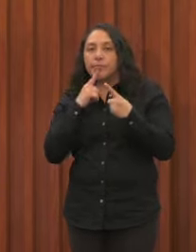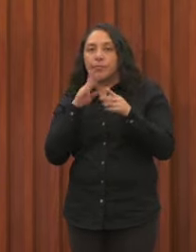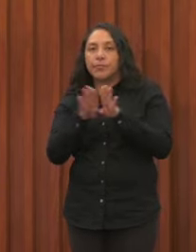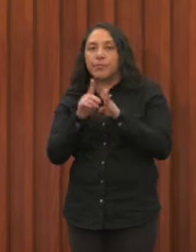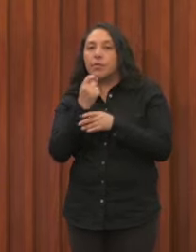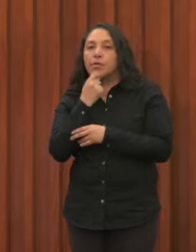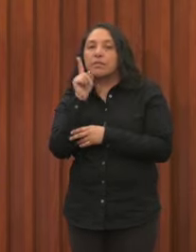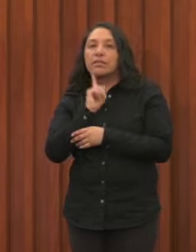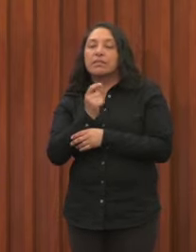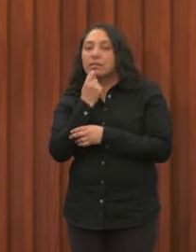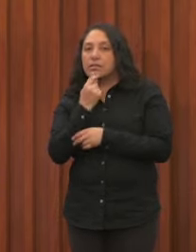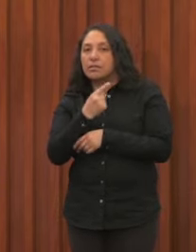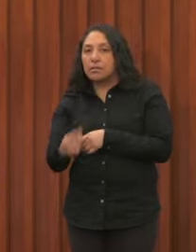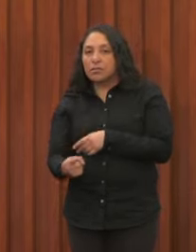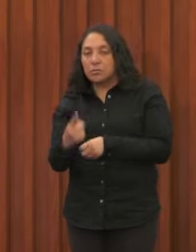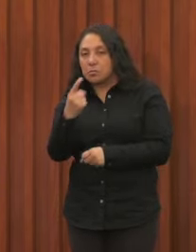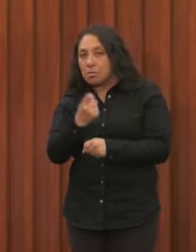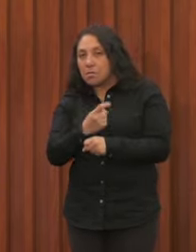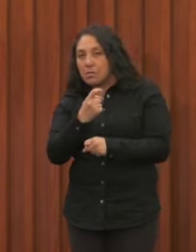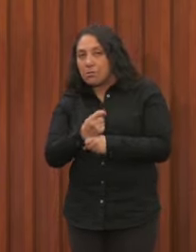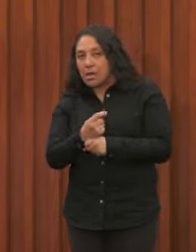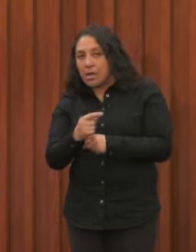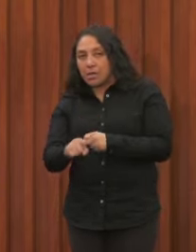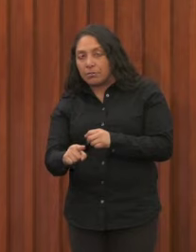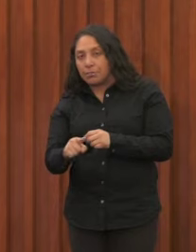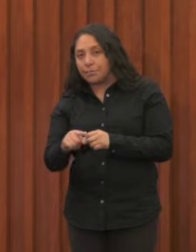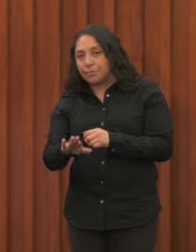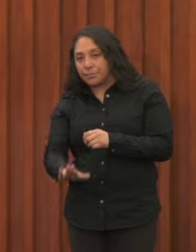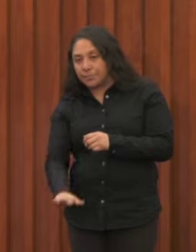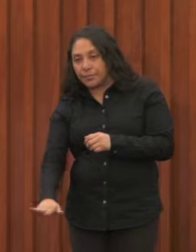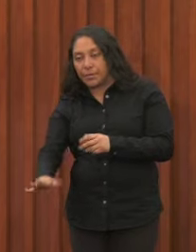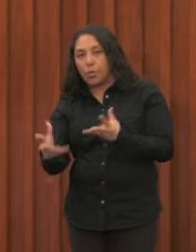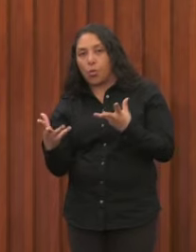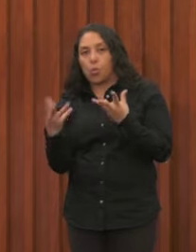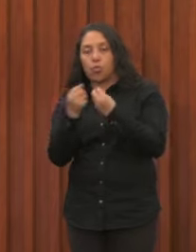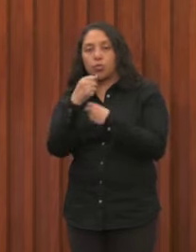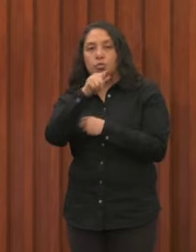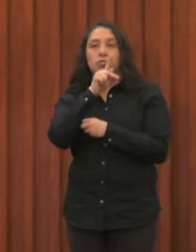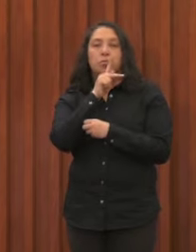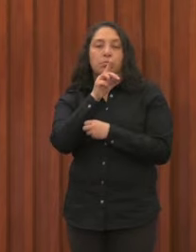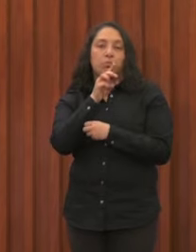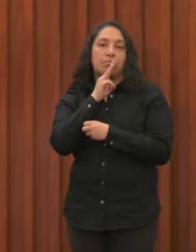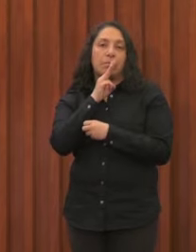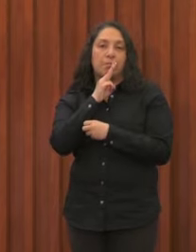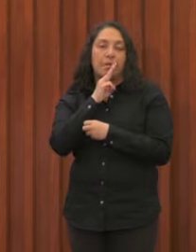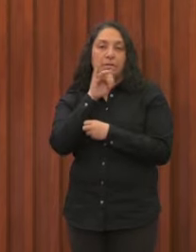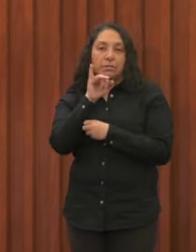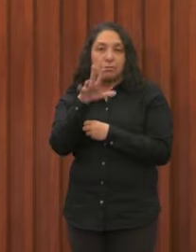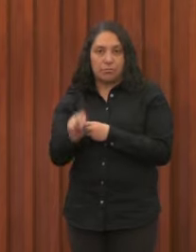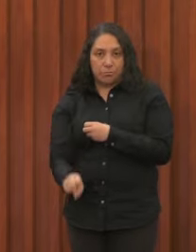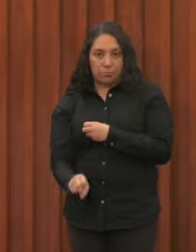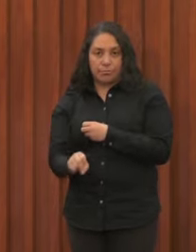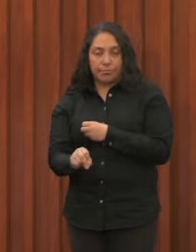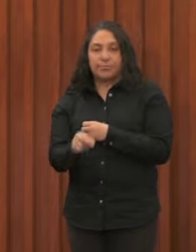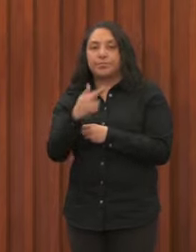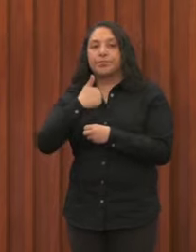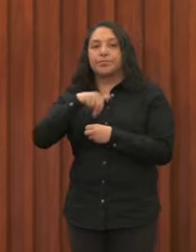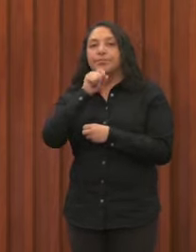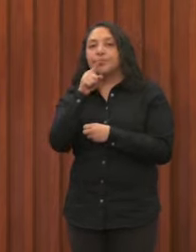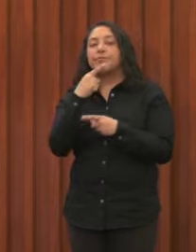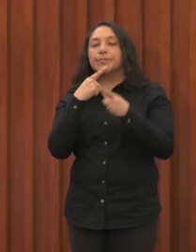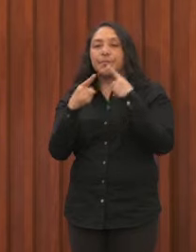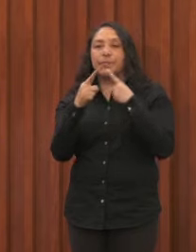niñas y los niños en primera infancia en los centros, si al lado de sus madres o no, la discusión que estamos dando también,